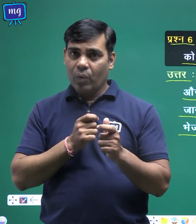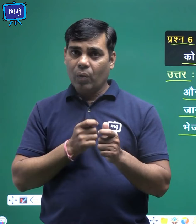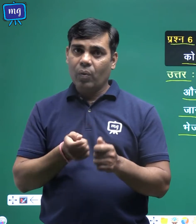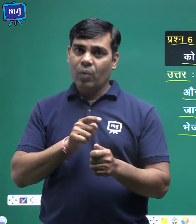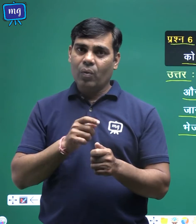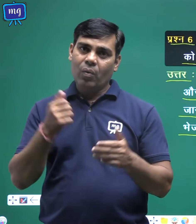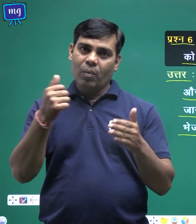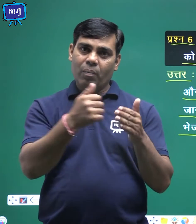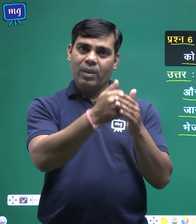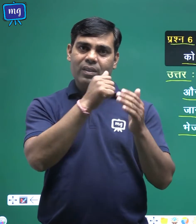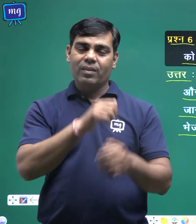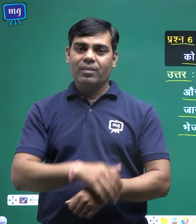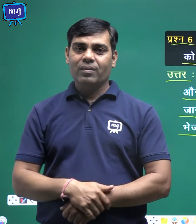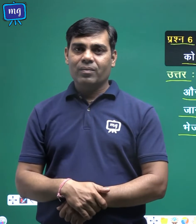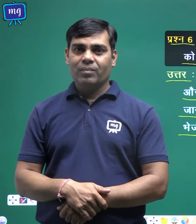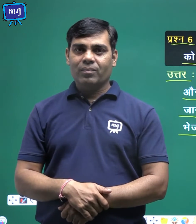भेजा।